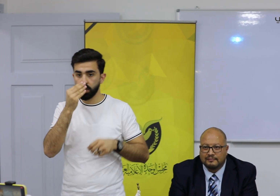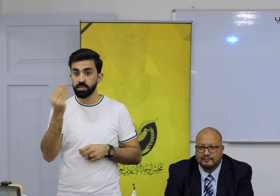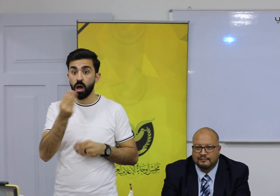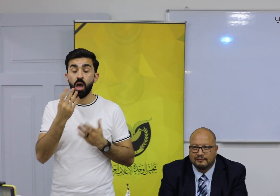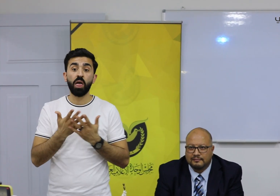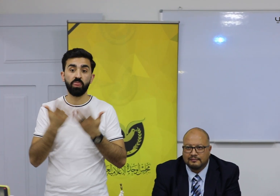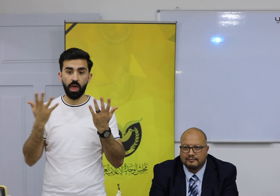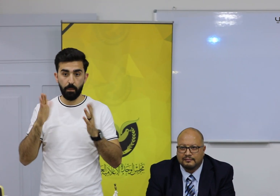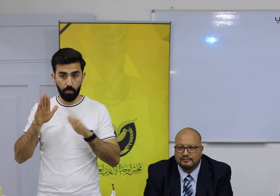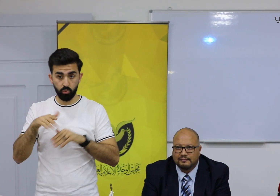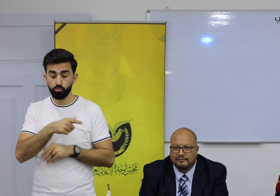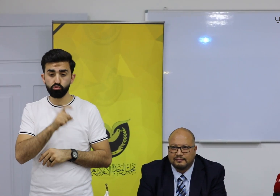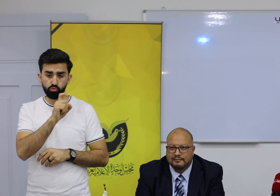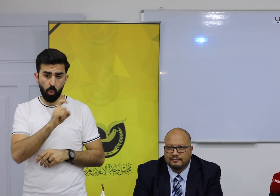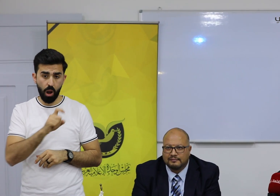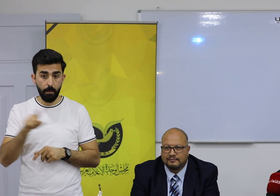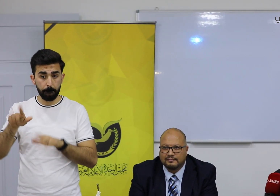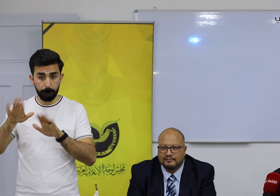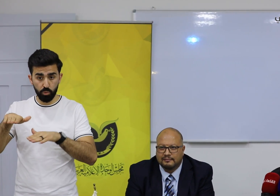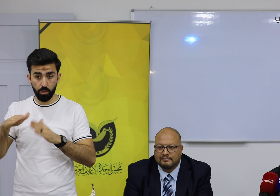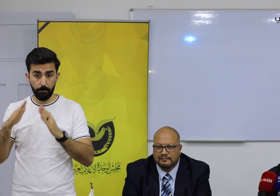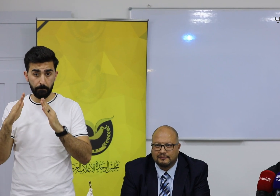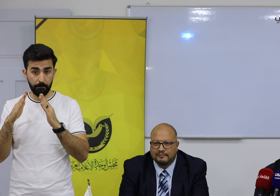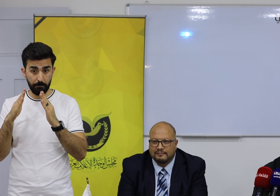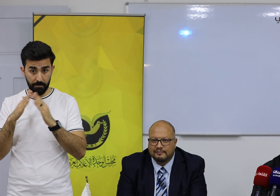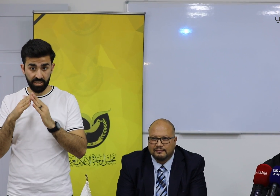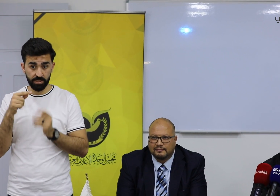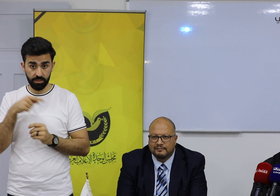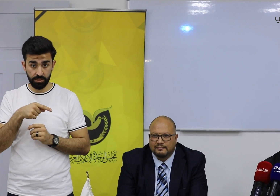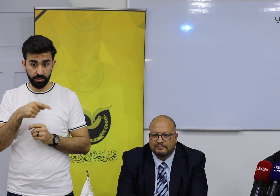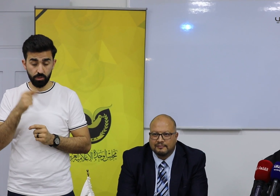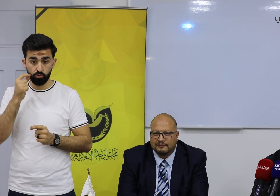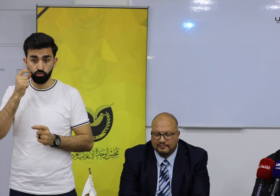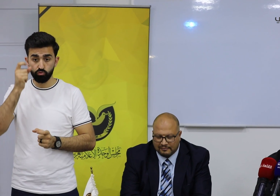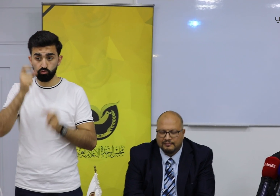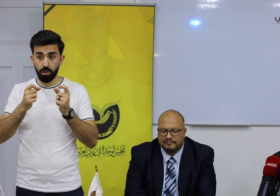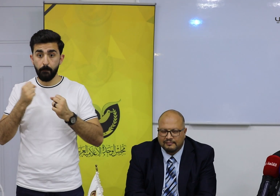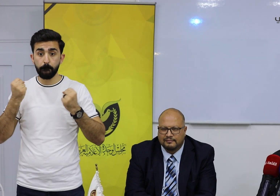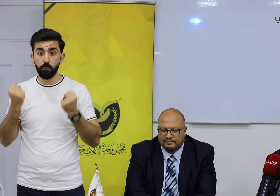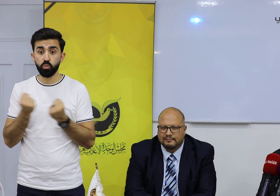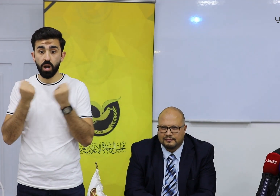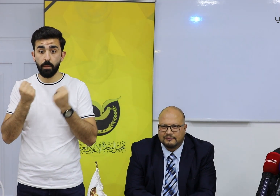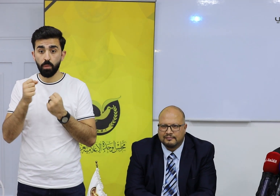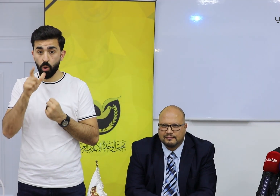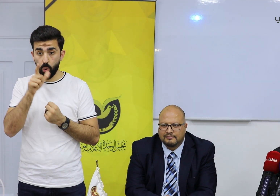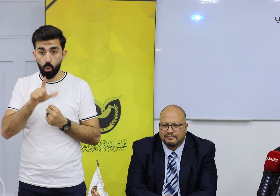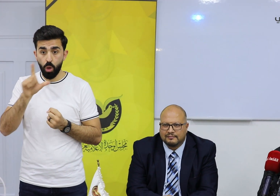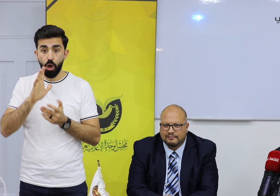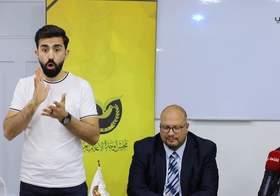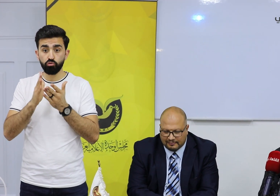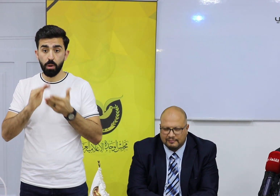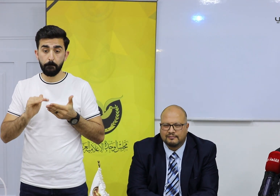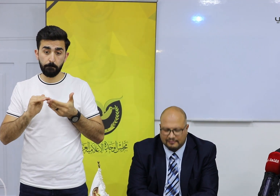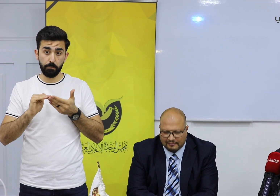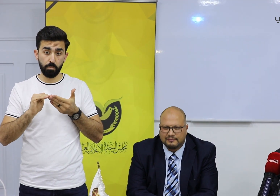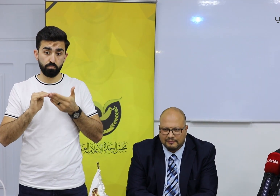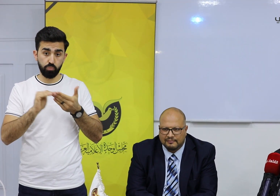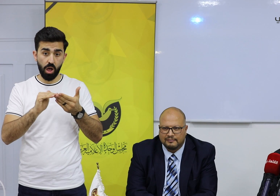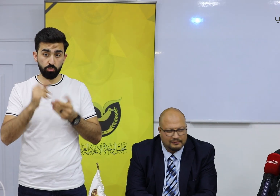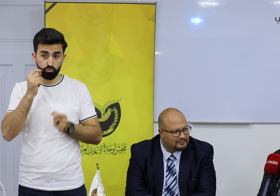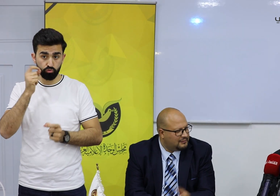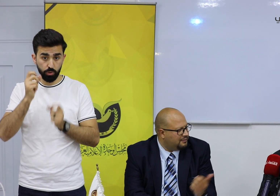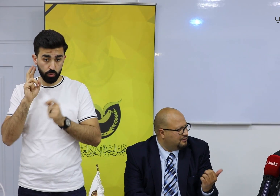أو غيرها. هل سيكون بهذه المراكز إخوان مدربين من لأجل مساعدة